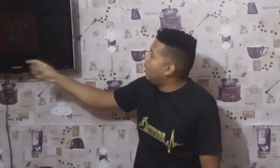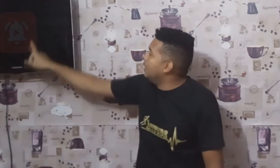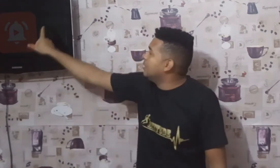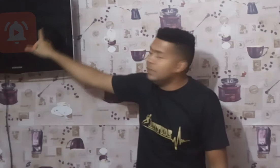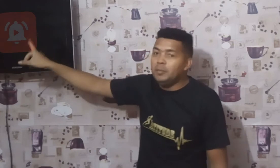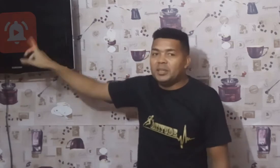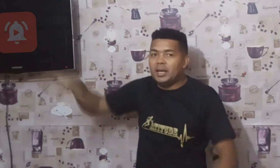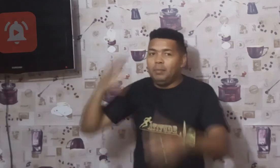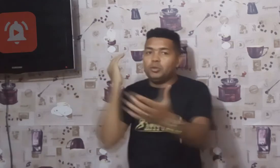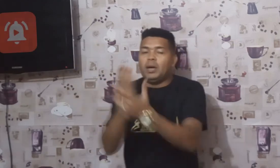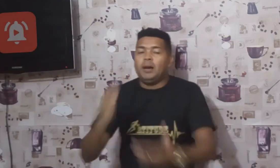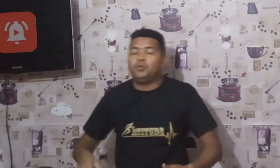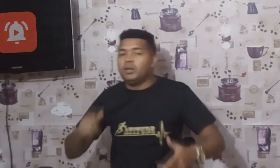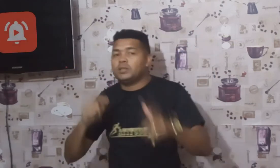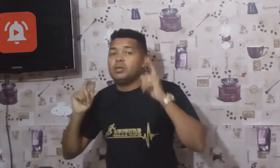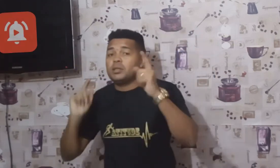para esse sininho para chegar muito mais rápido. Toda vez que eu lançar